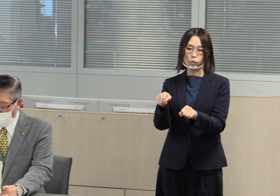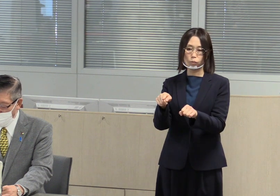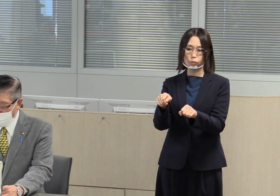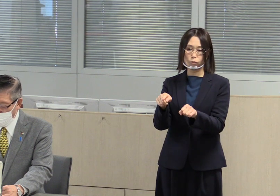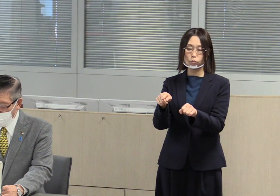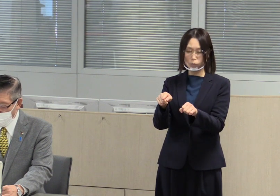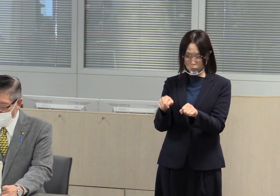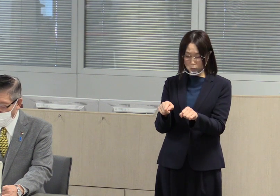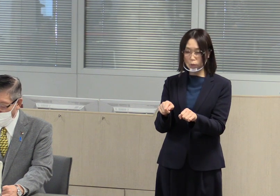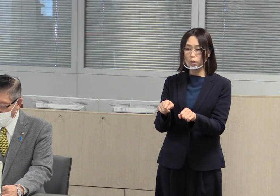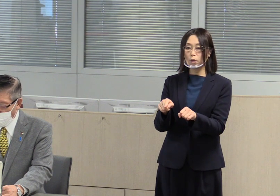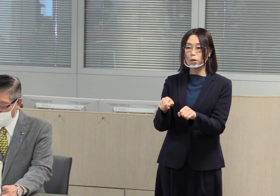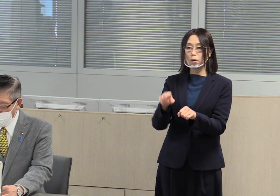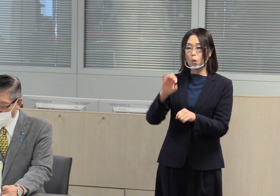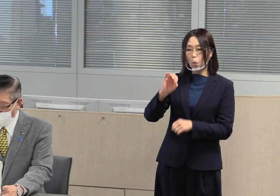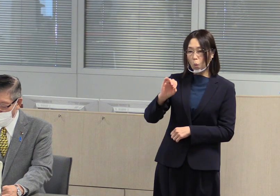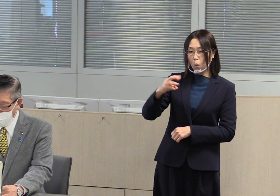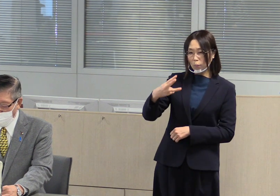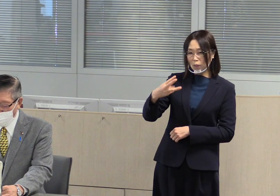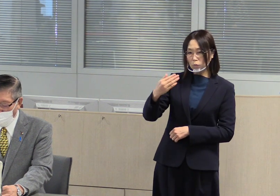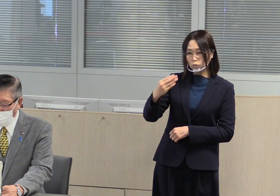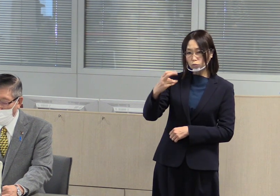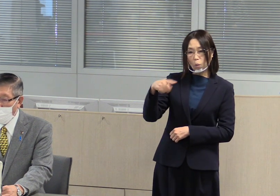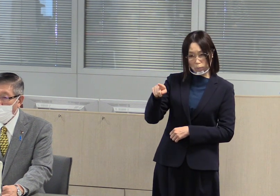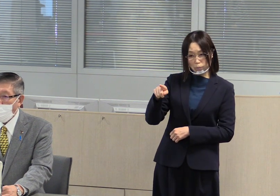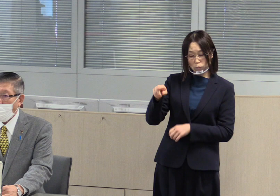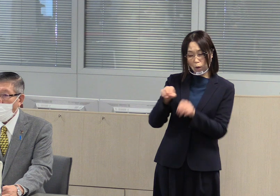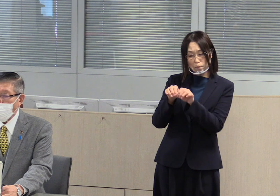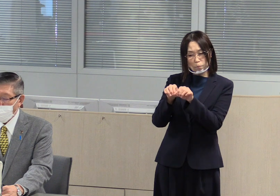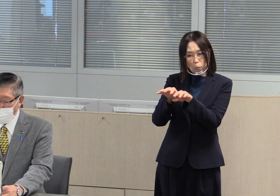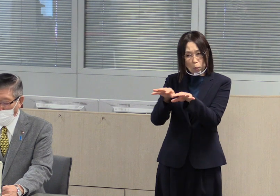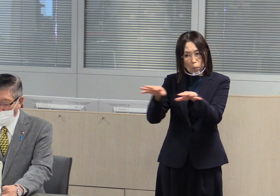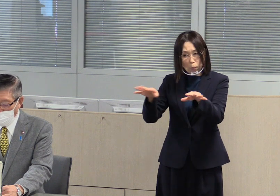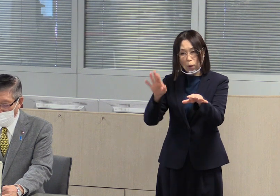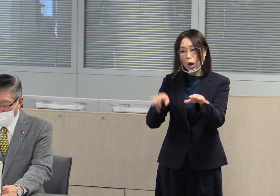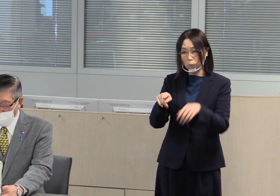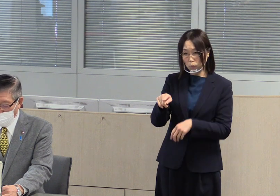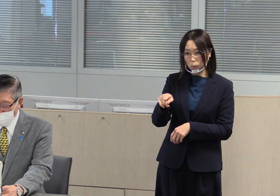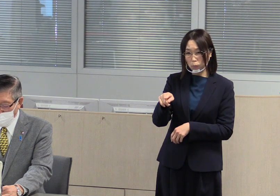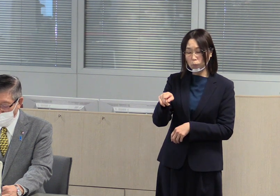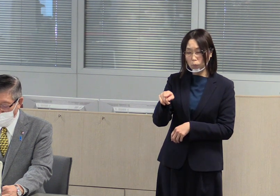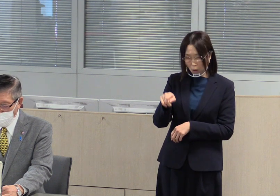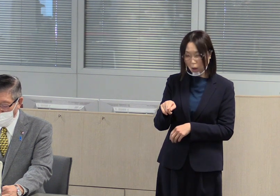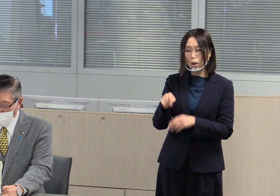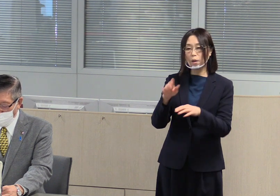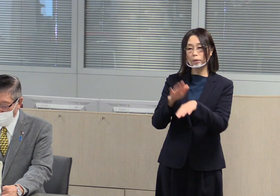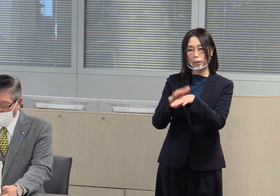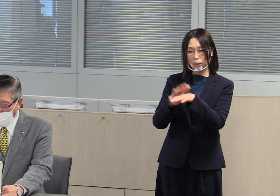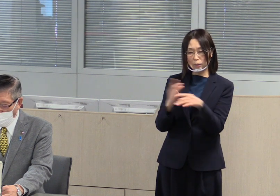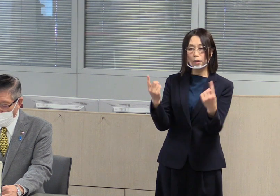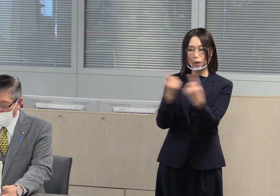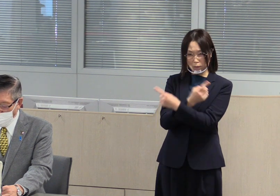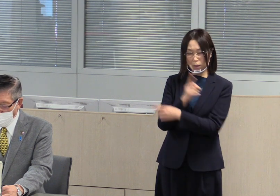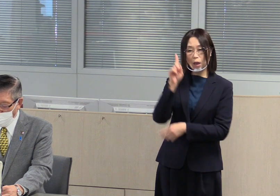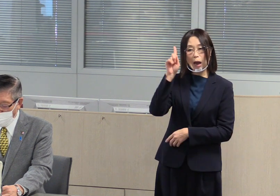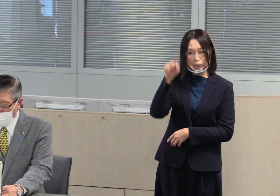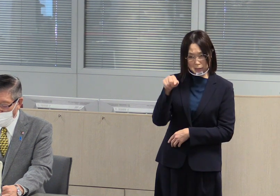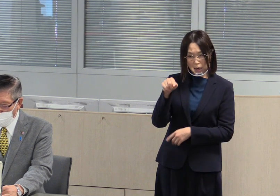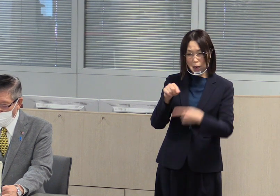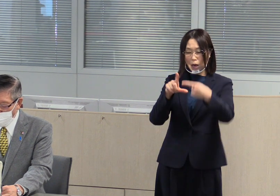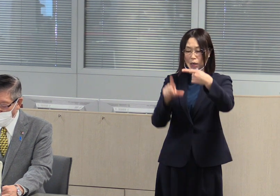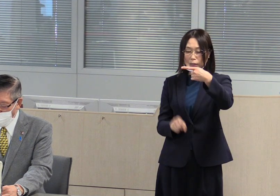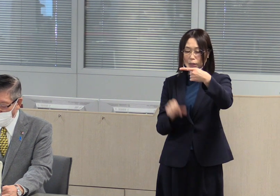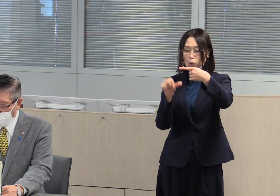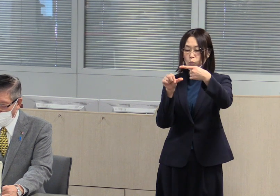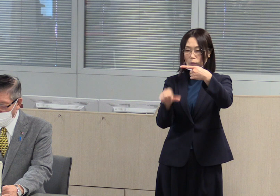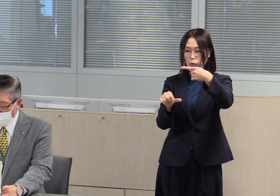変化の条件の変化の対応として明日1月5日から感染不安が